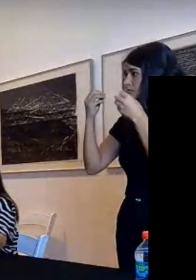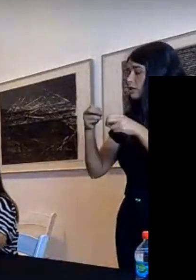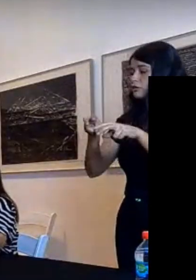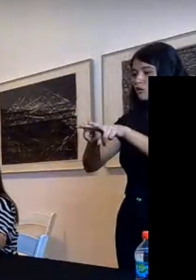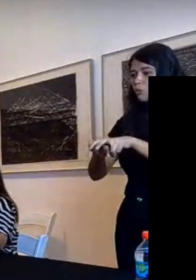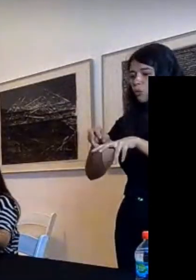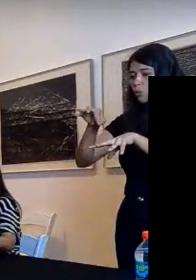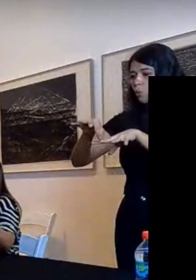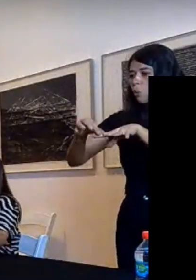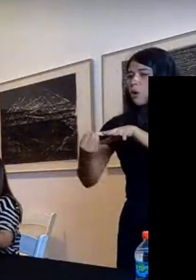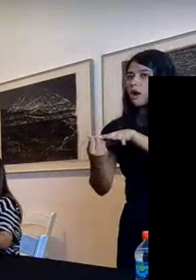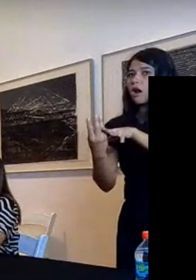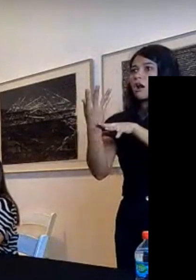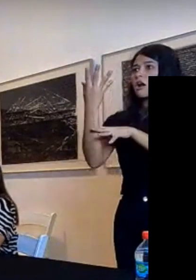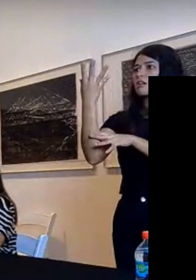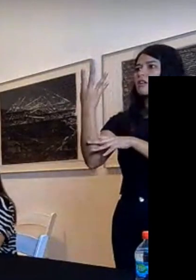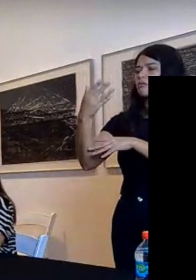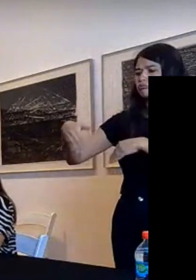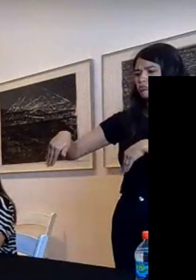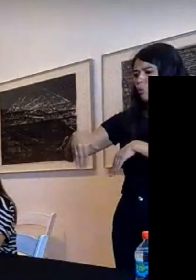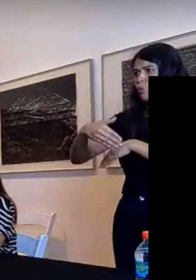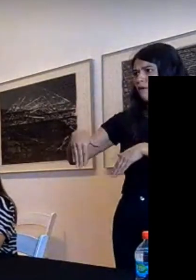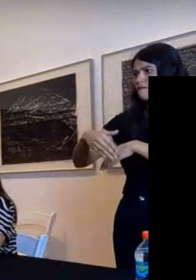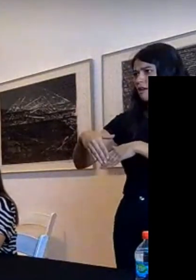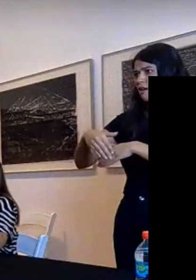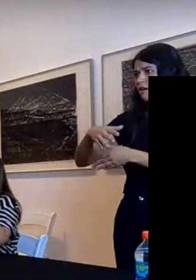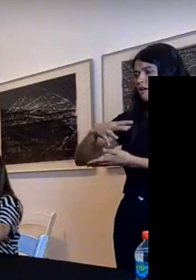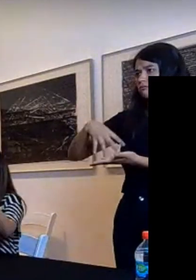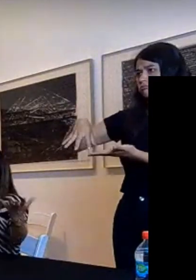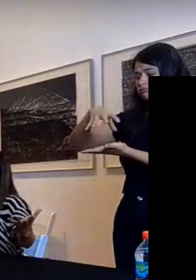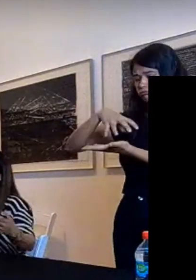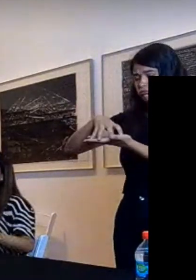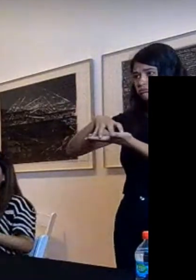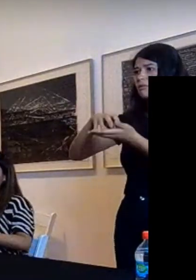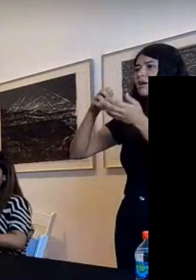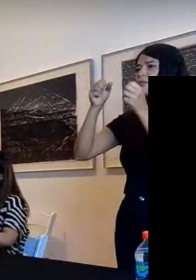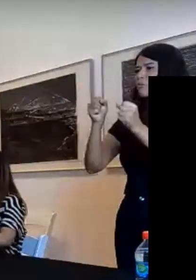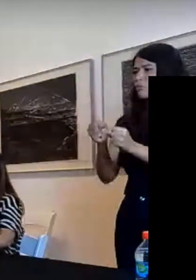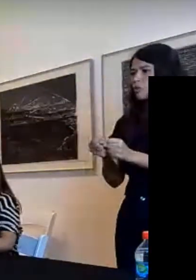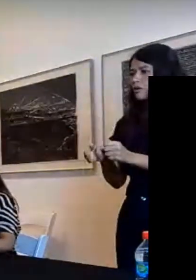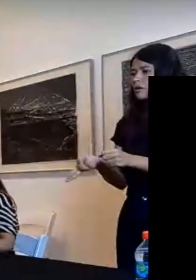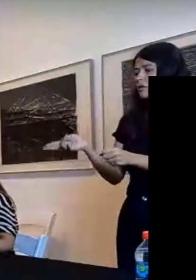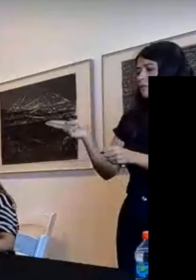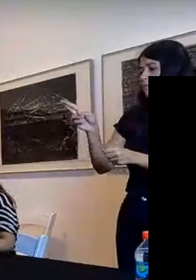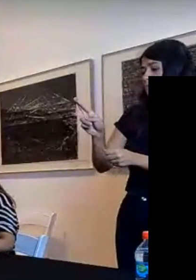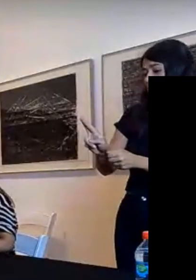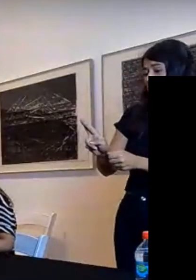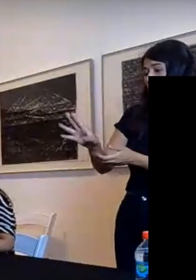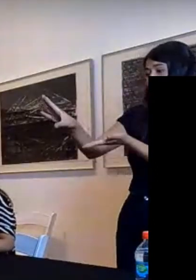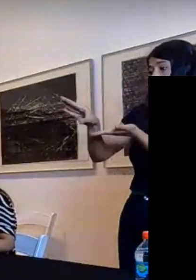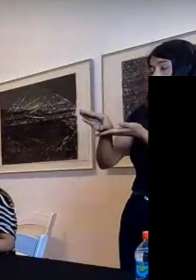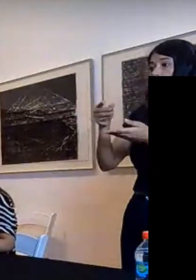huerta, digamos, urbana, en este espacio que nos facilitaba el museo, para poder replicar en otros lugares.